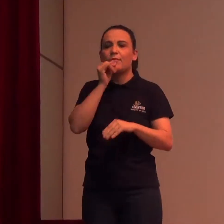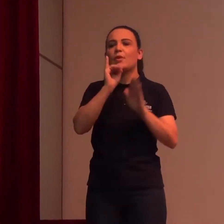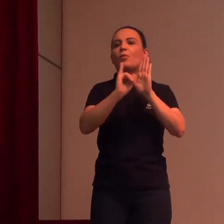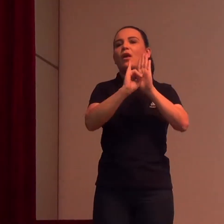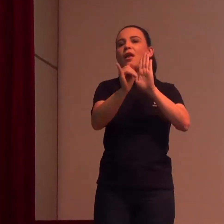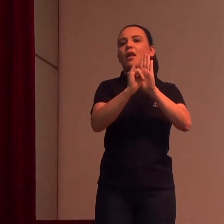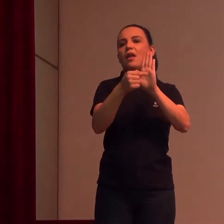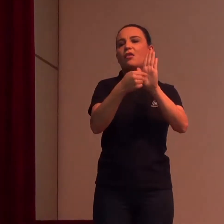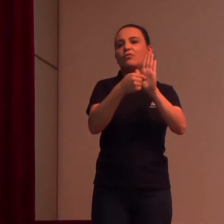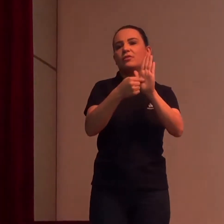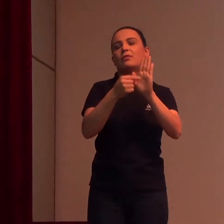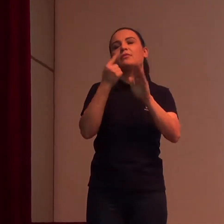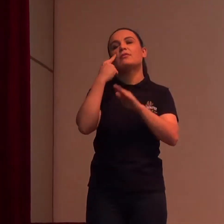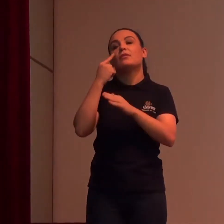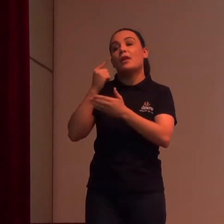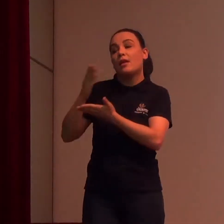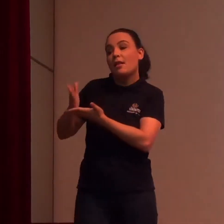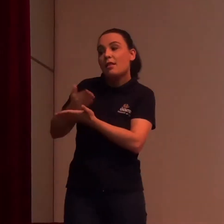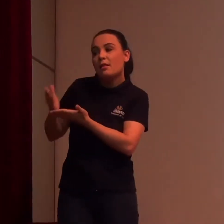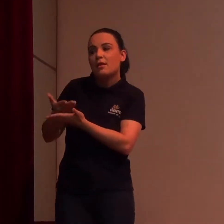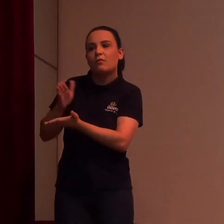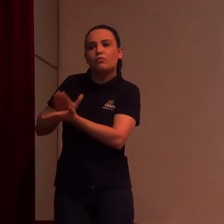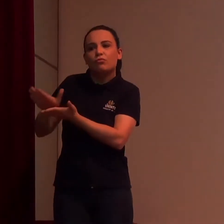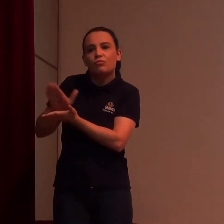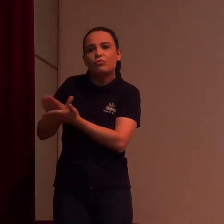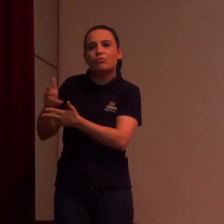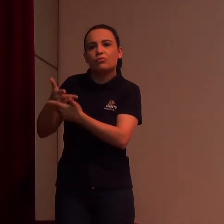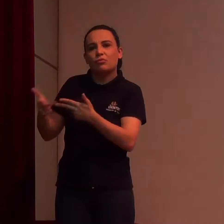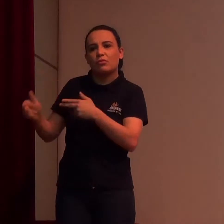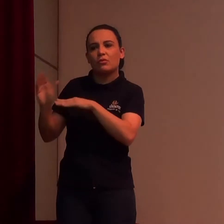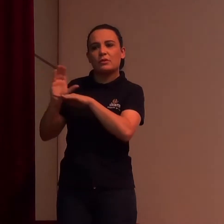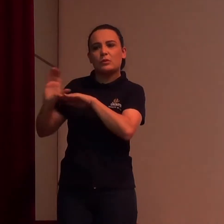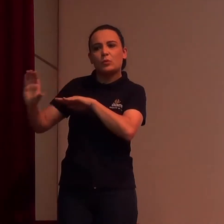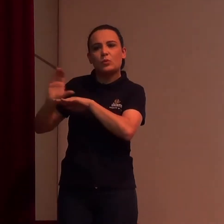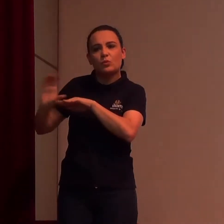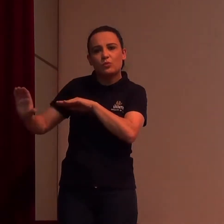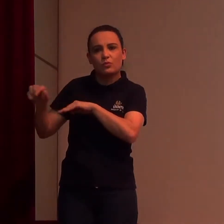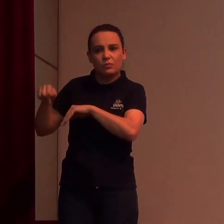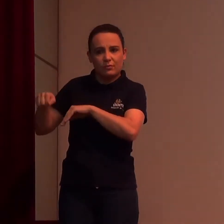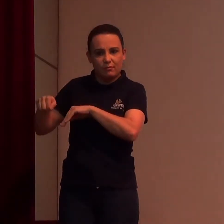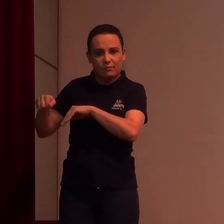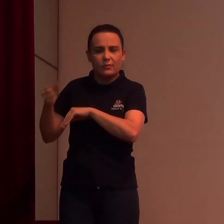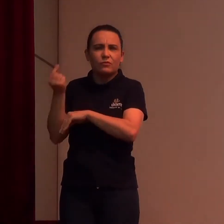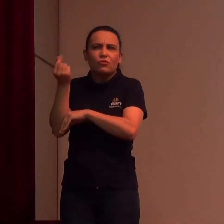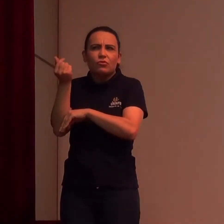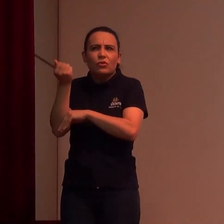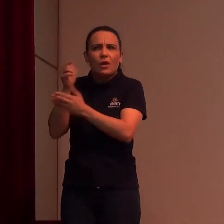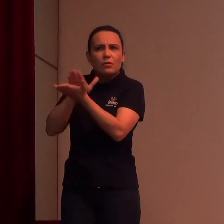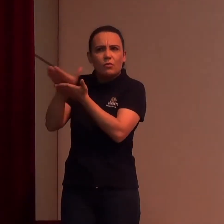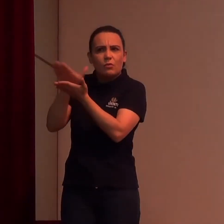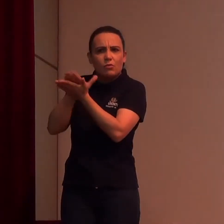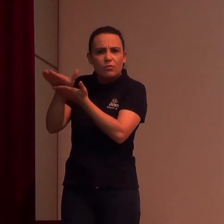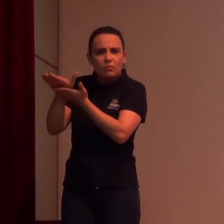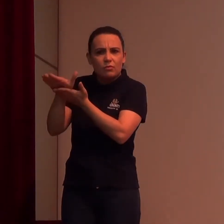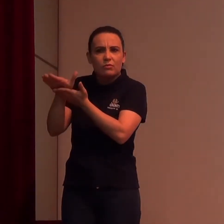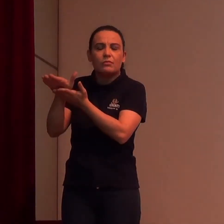né, dos livros que a gente quer produzir durante aquele ano, quanto que custa fazer